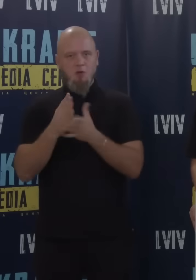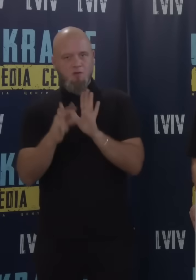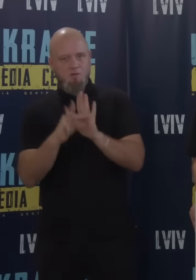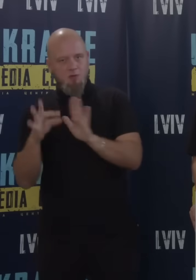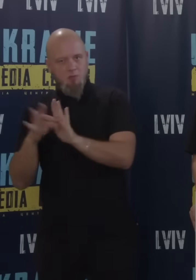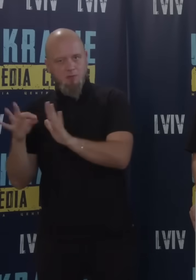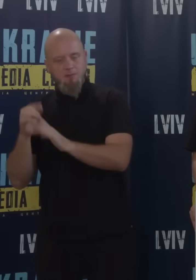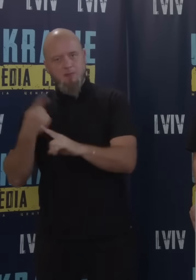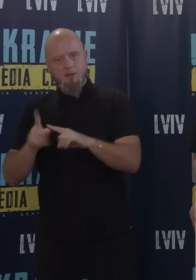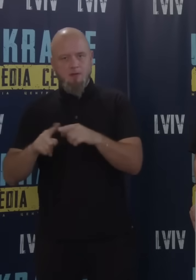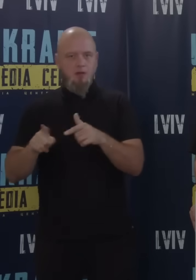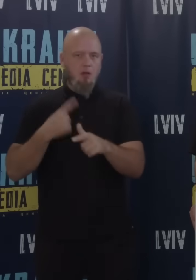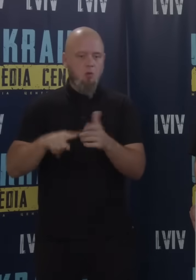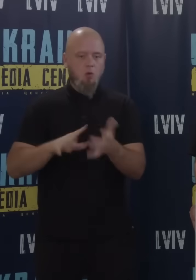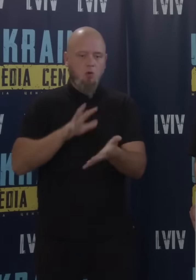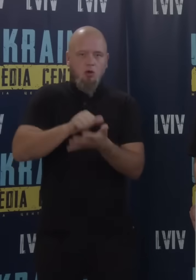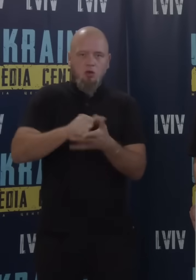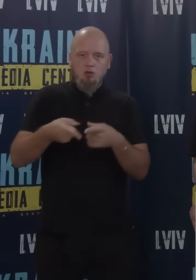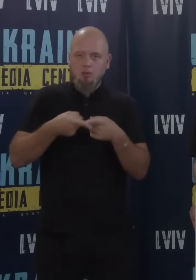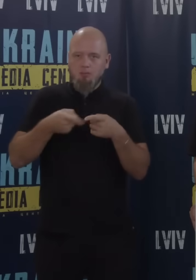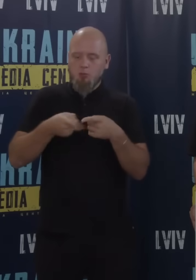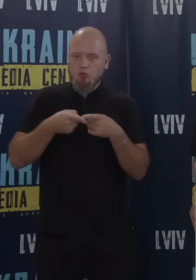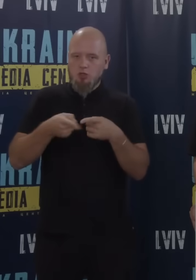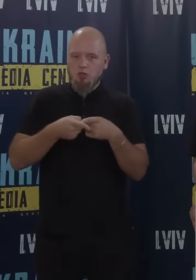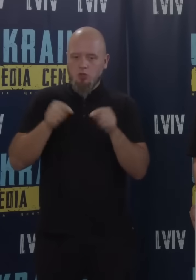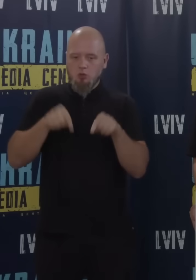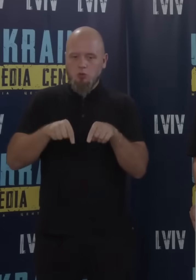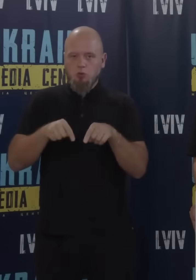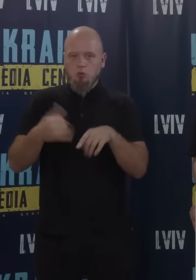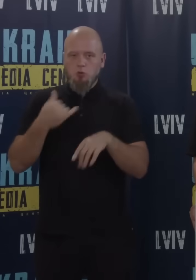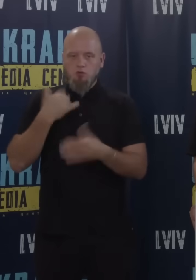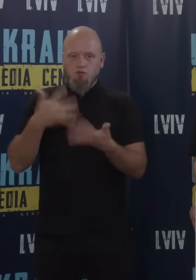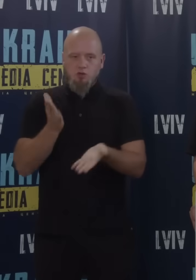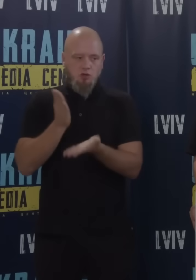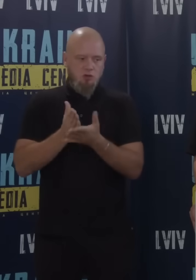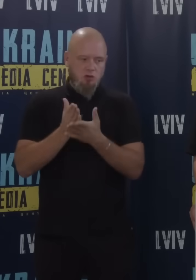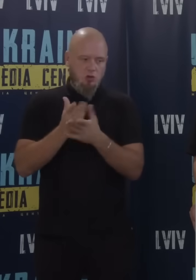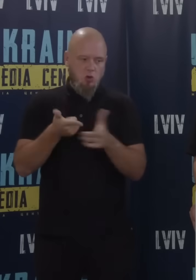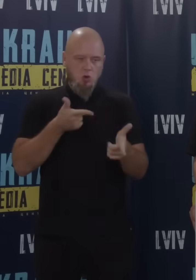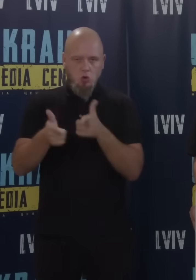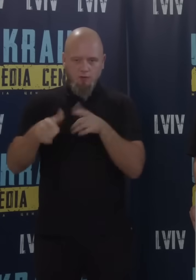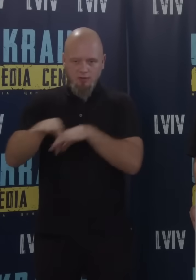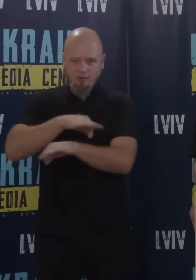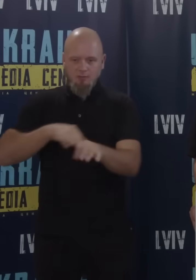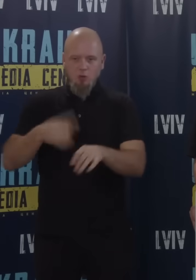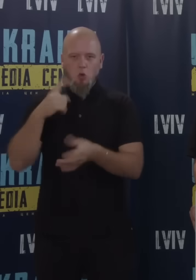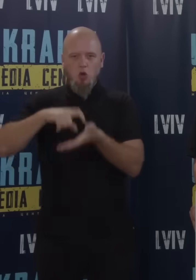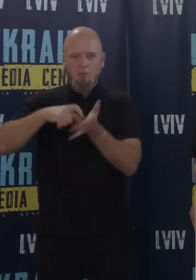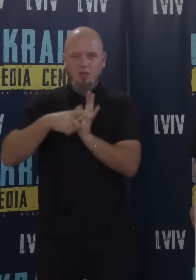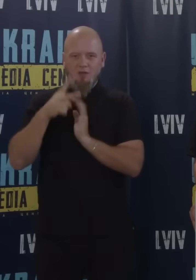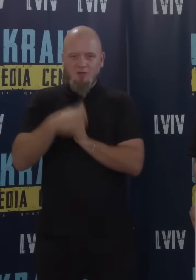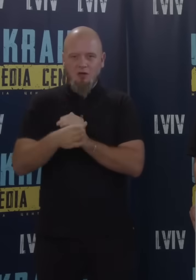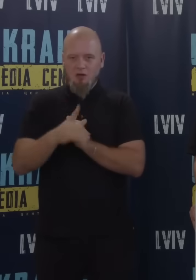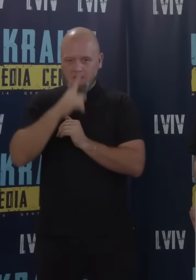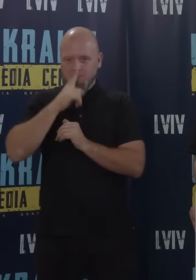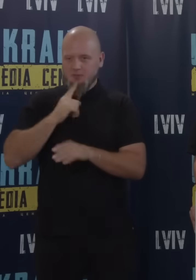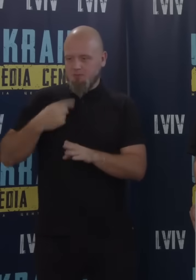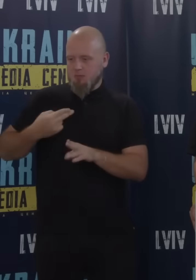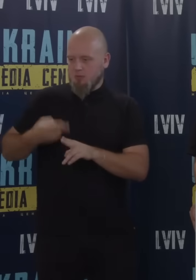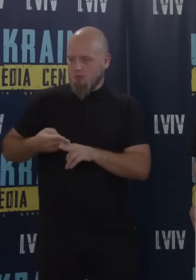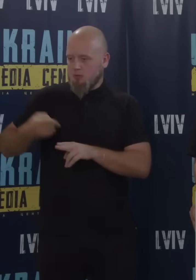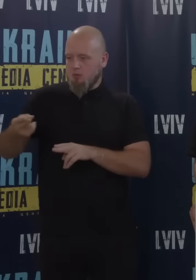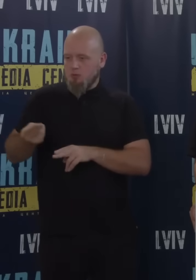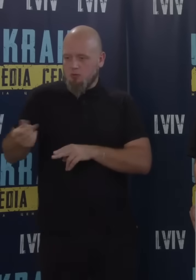вибір. Це або орендувати помешкання, тут в нас вже є готова схема, за однокімнатну квартиру в місяць ми